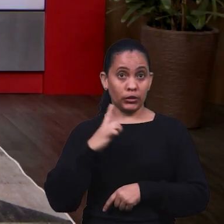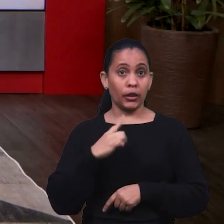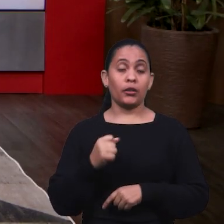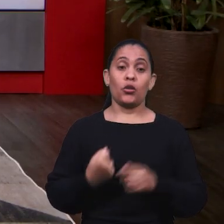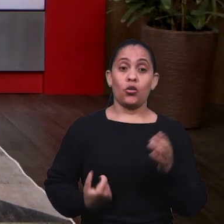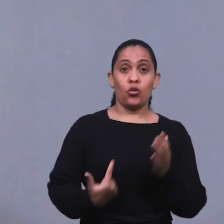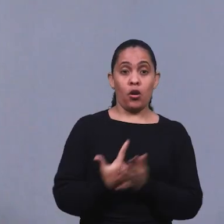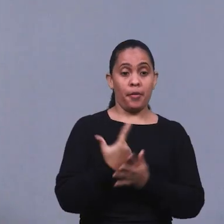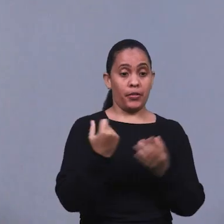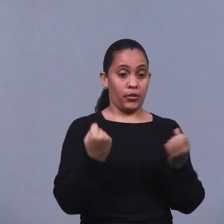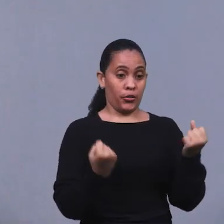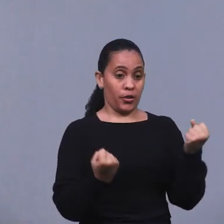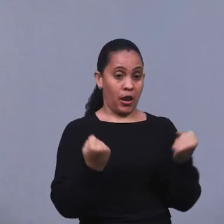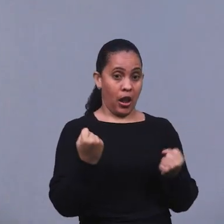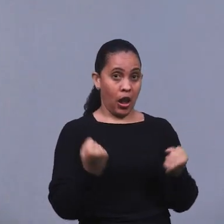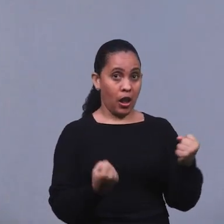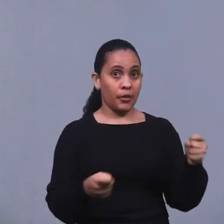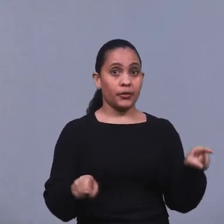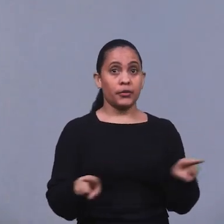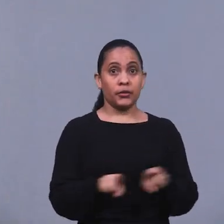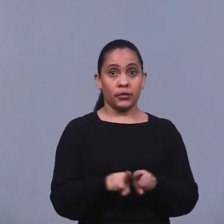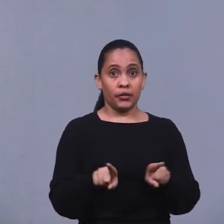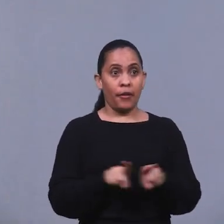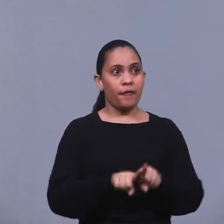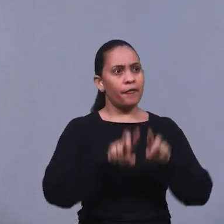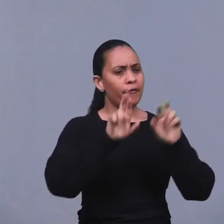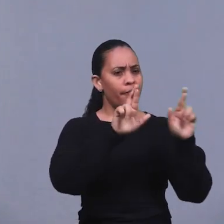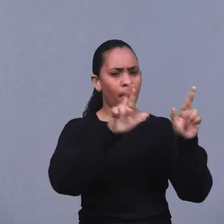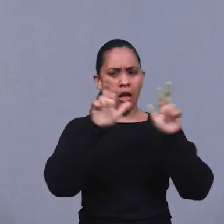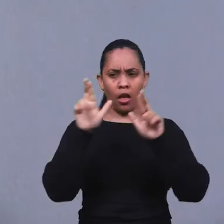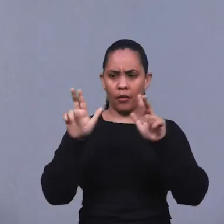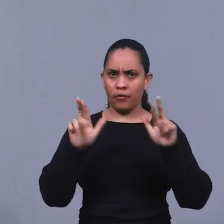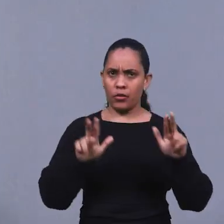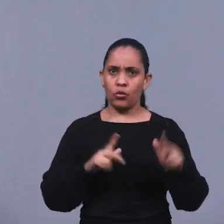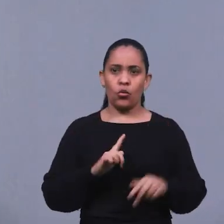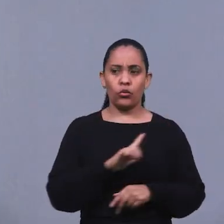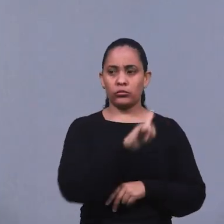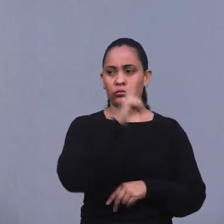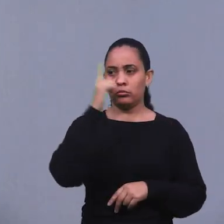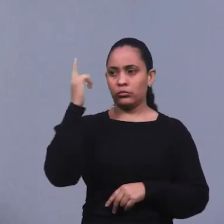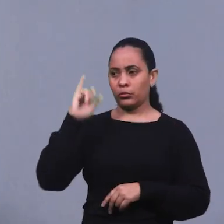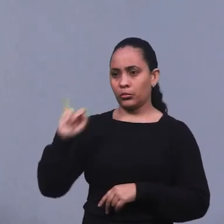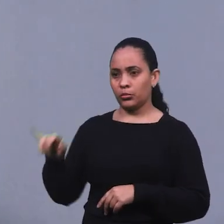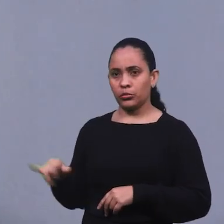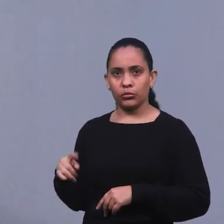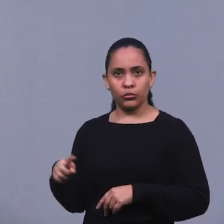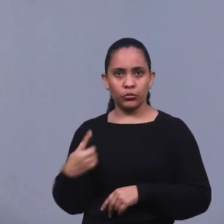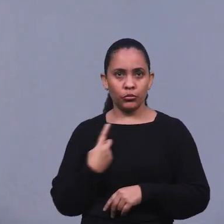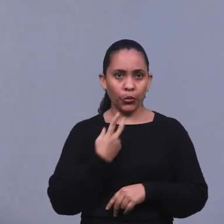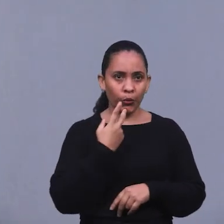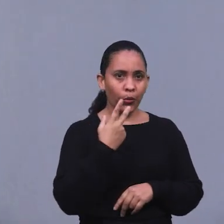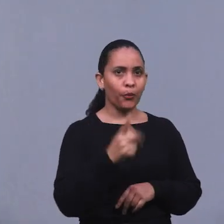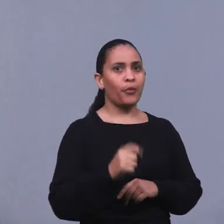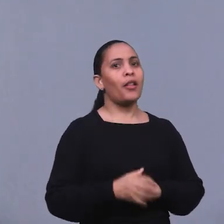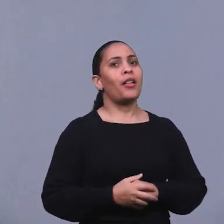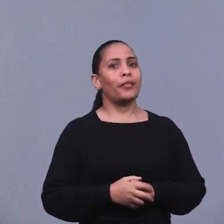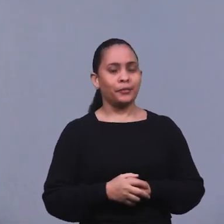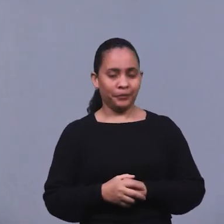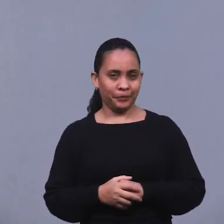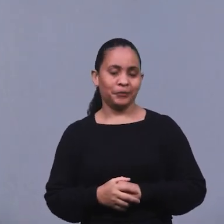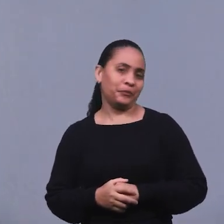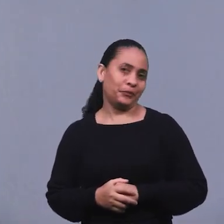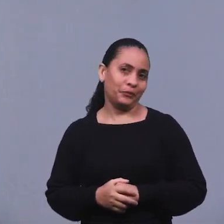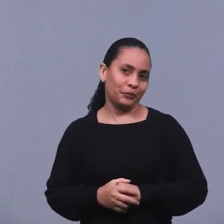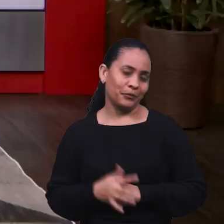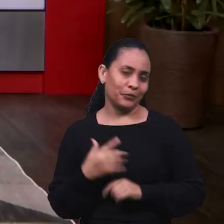compra de carro, né, com benefício melhor. Enfim, são inúmeros direitos. Numa outra oportunidade, nós vamos estar A gente trazendo aqui volta, também.